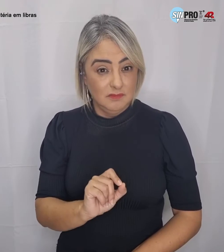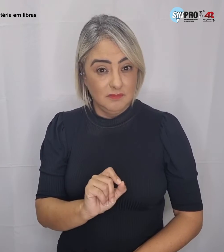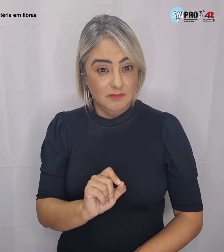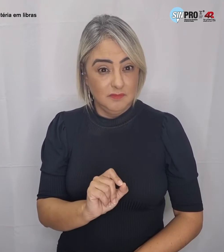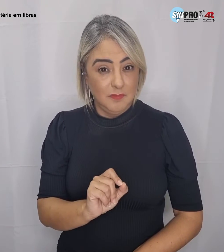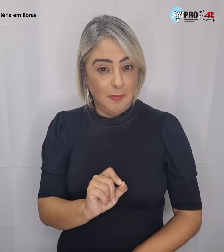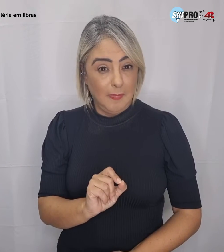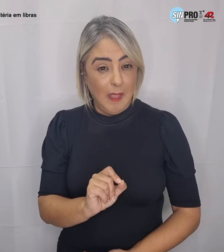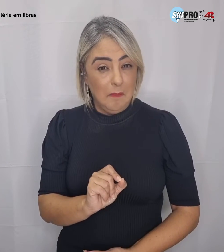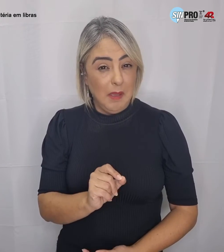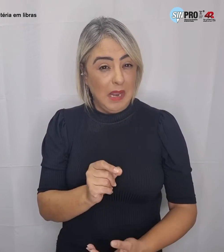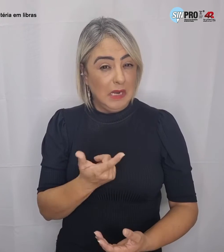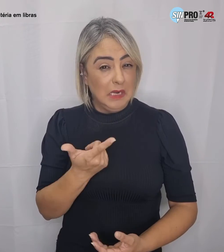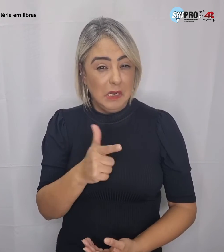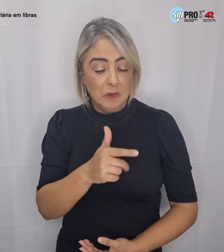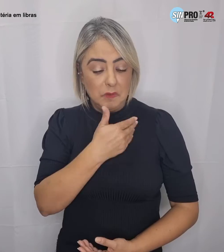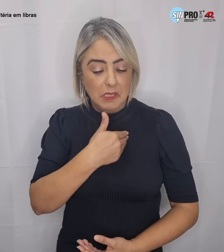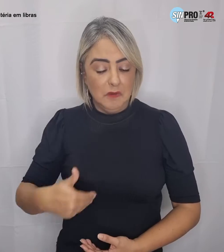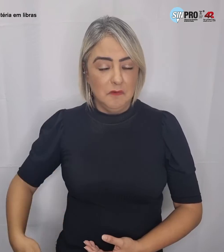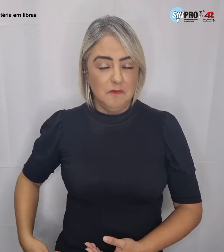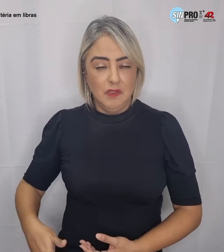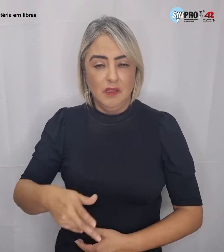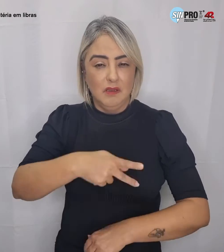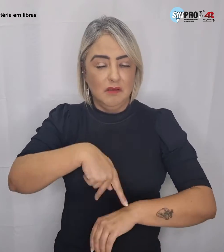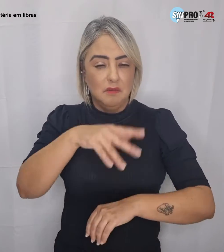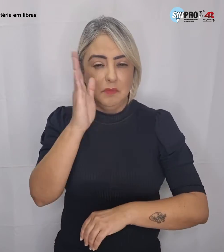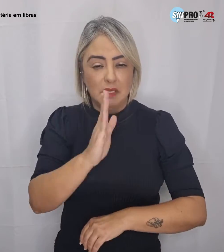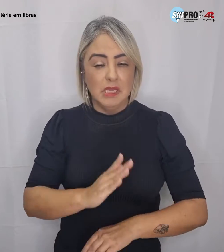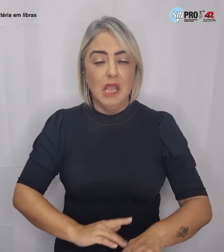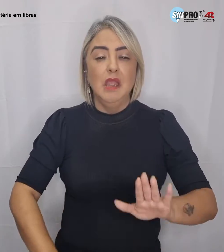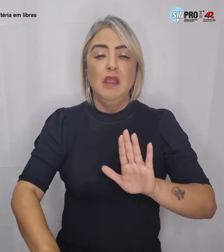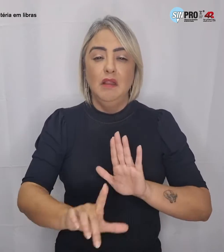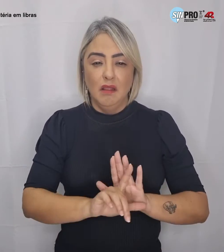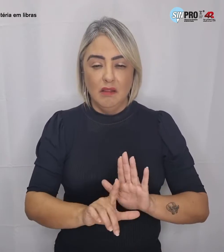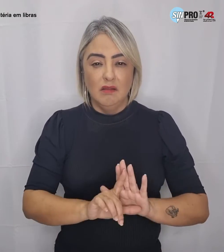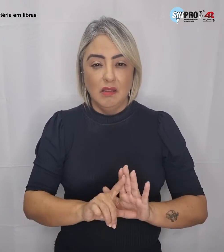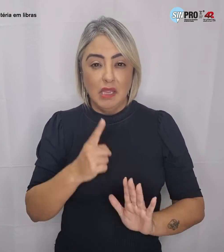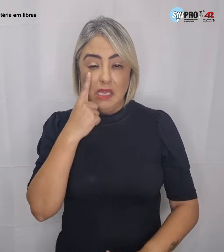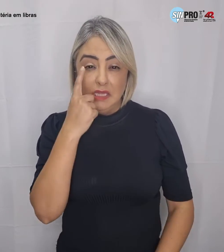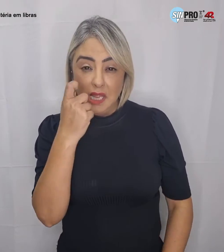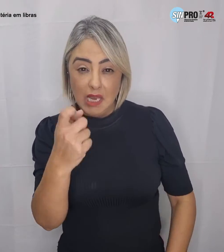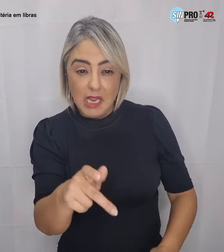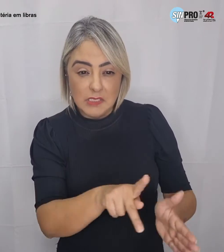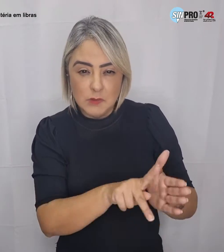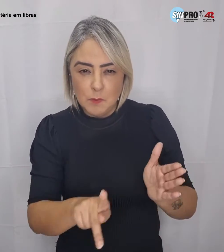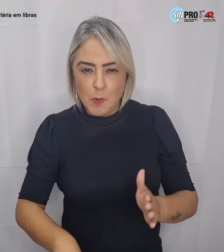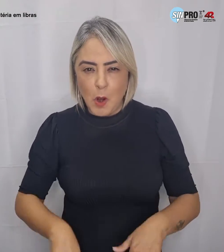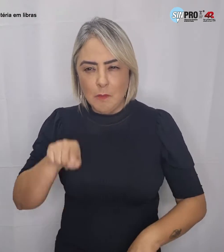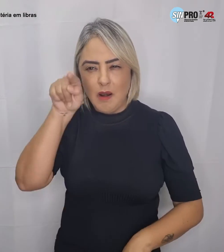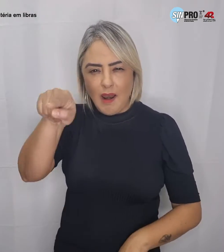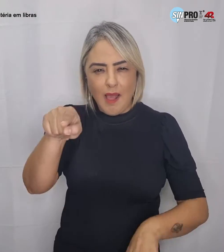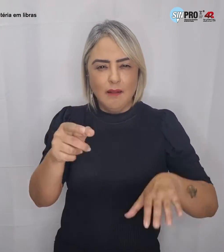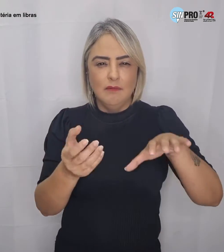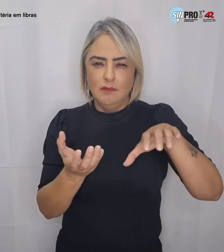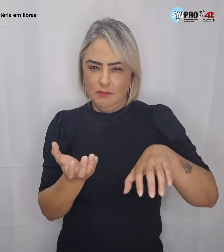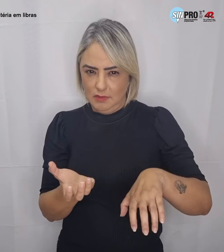desgovernarem o Brasil e legislarem em causa própria no Congresso Nacional.